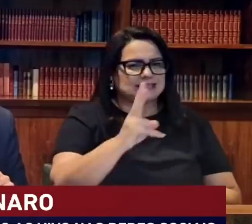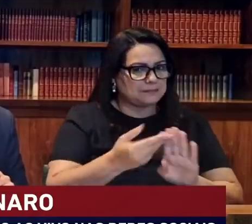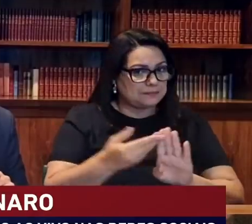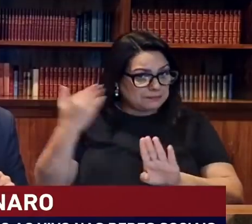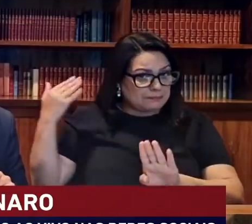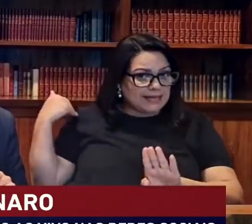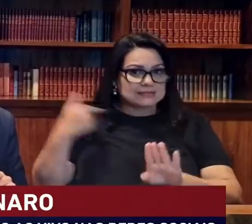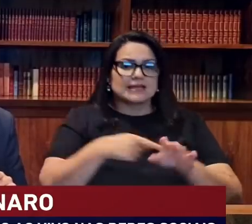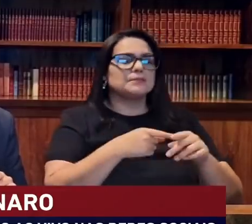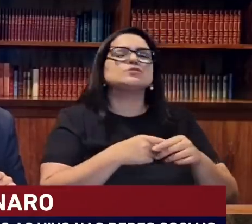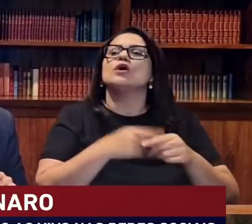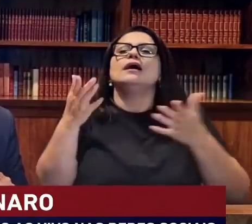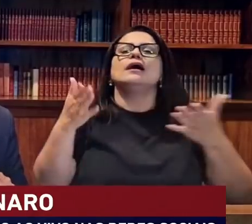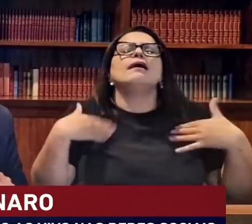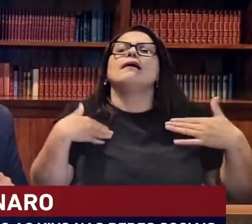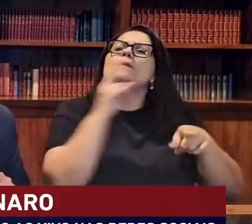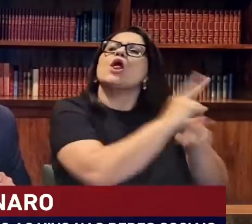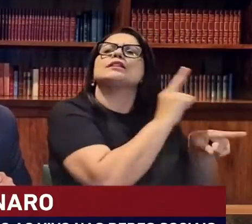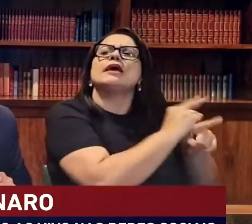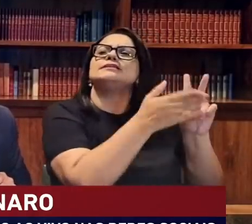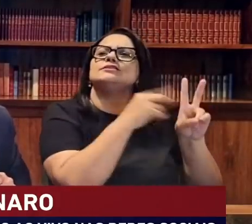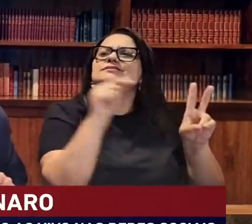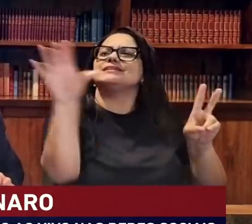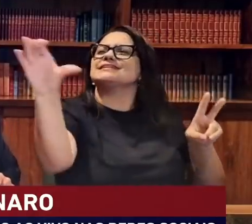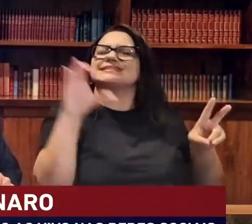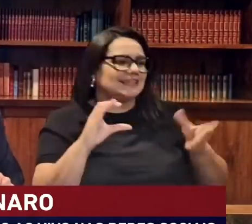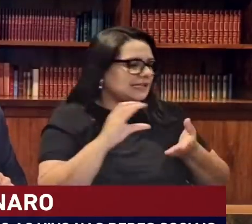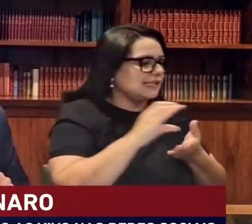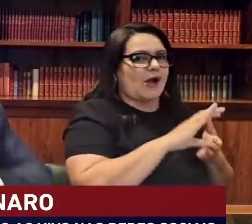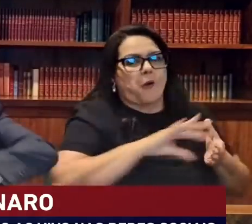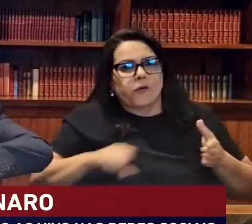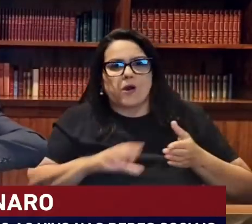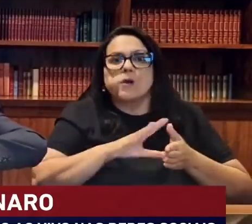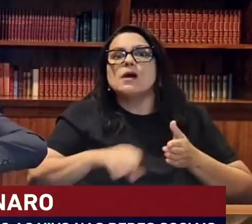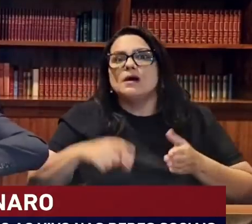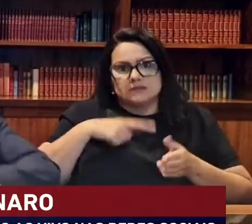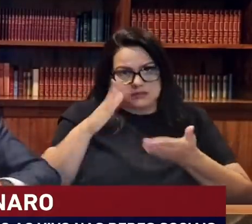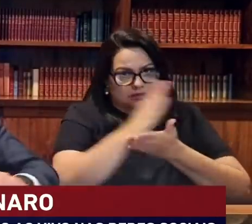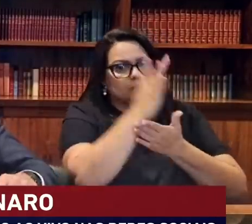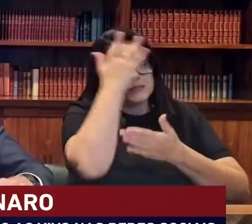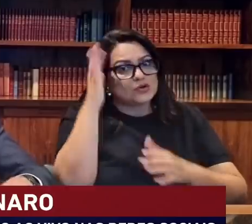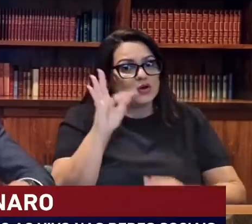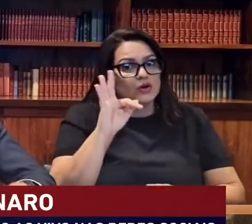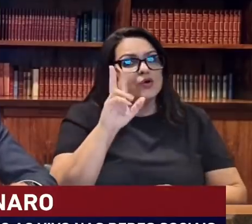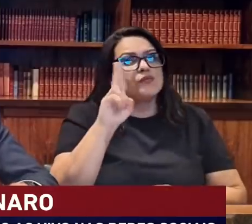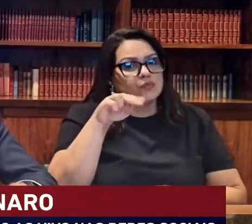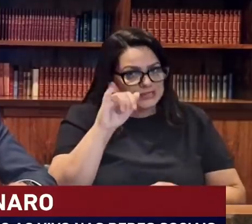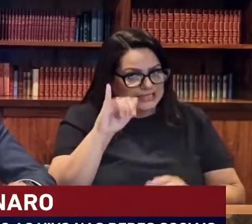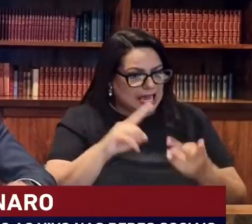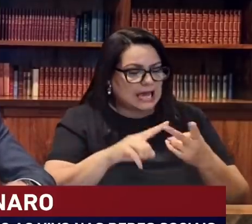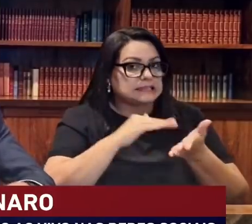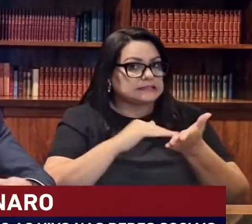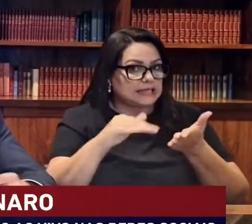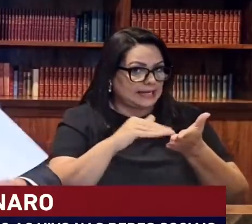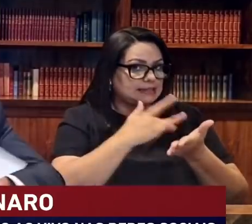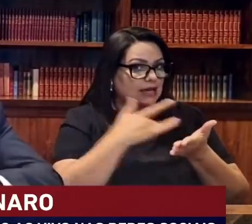para desvio de recurso de verba. Não só na FUNAI, como na Secretaria Nacional de Saúde Indígena. E